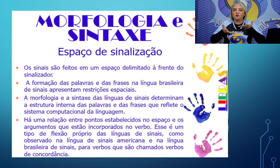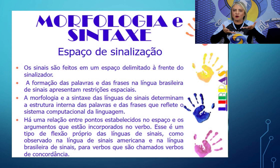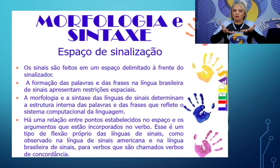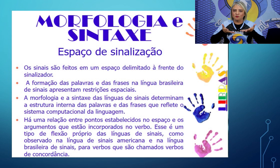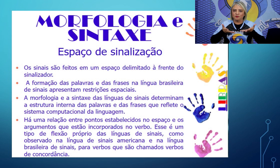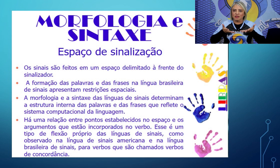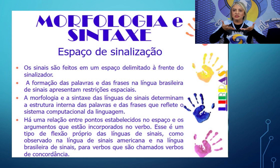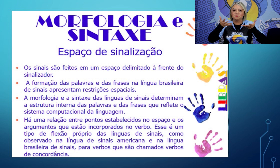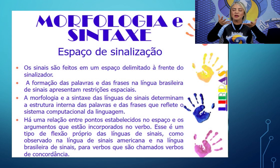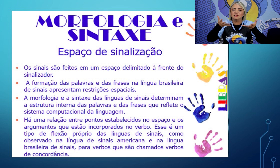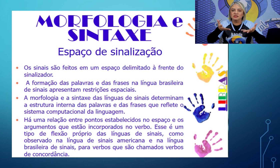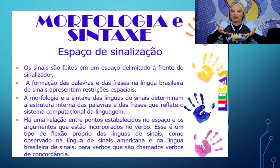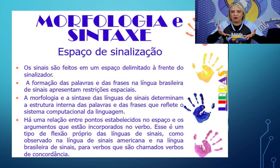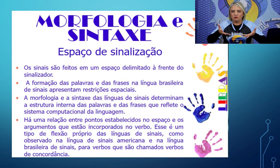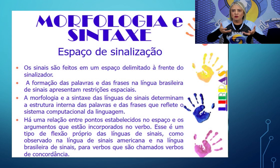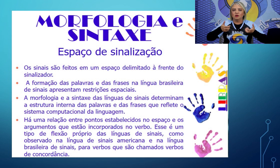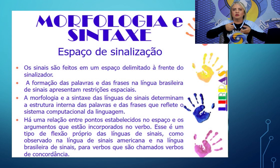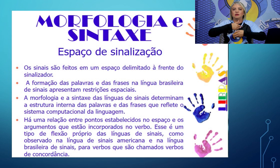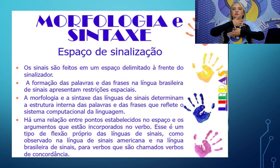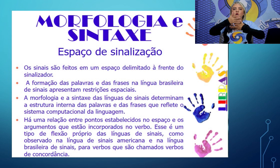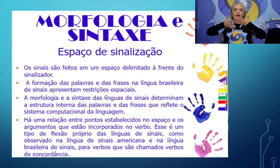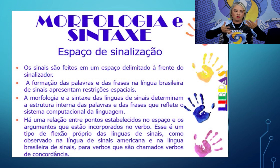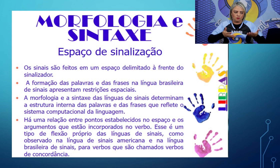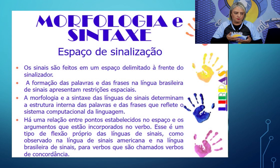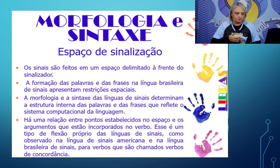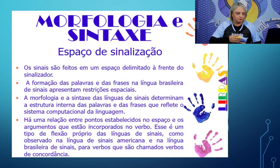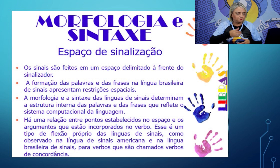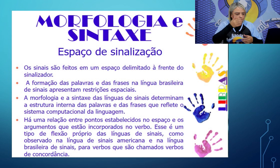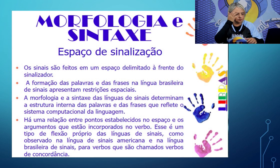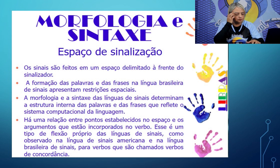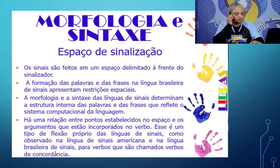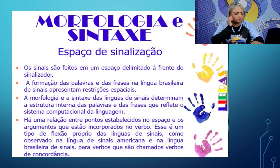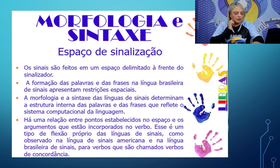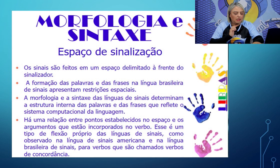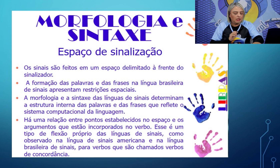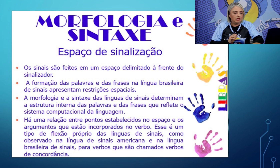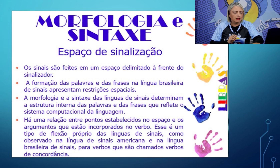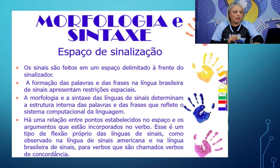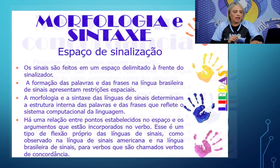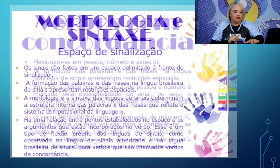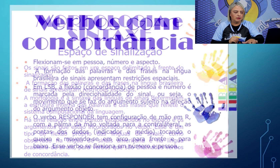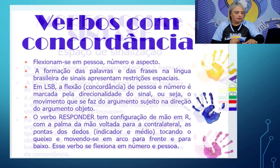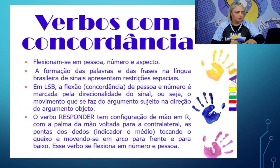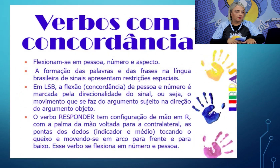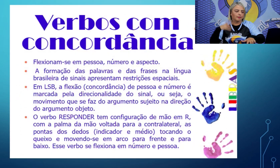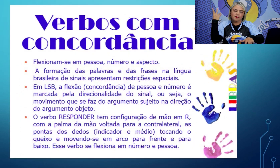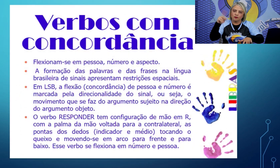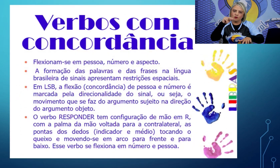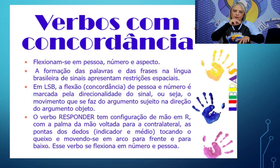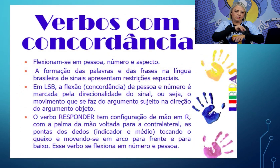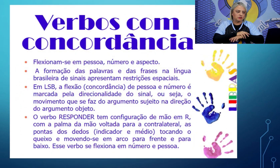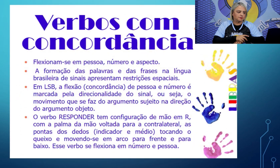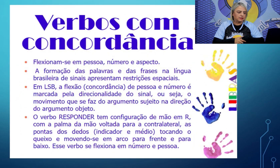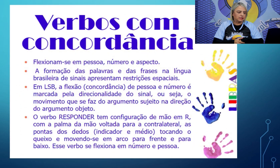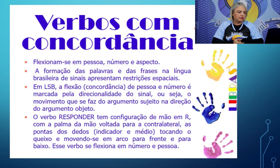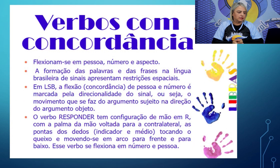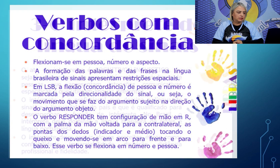visual, espacial, temporal. E aí começam as pesquisas e